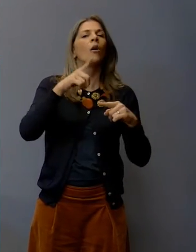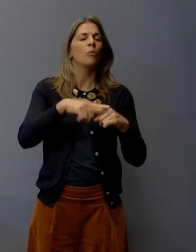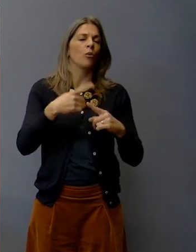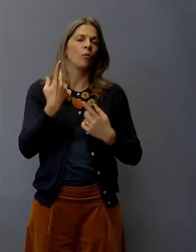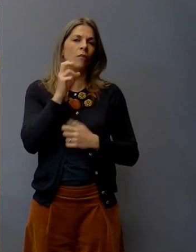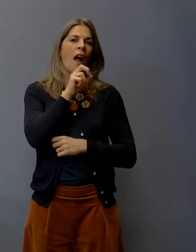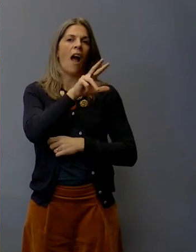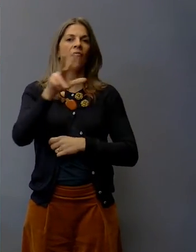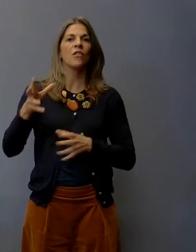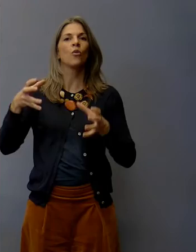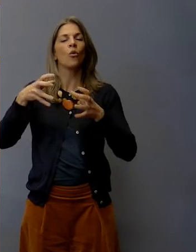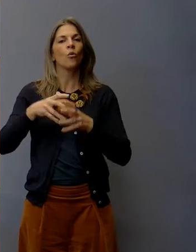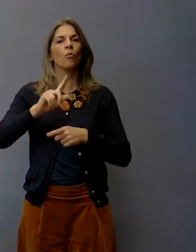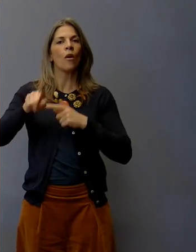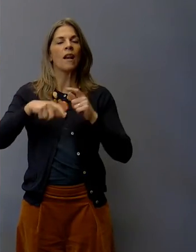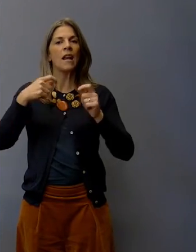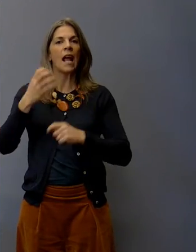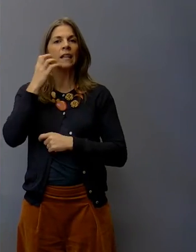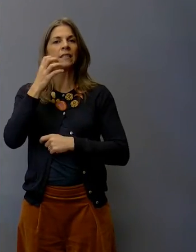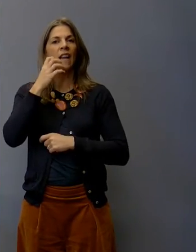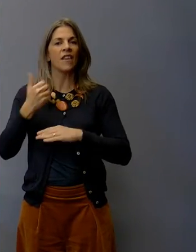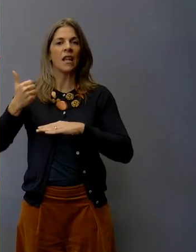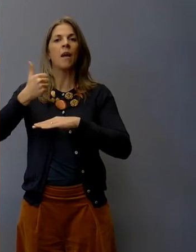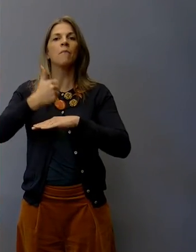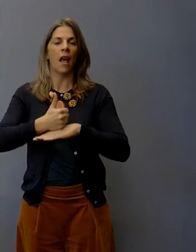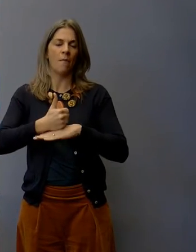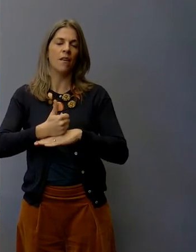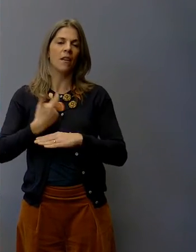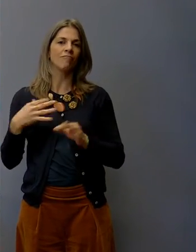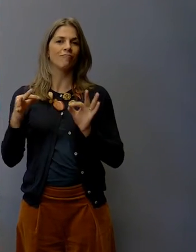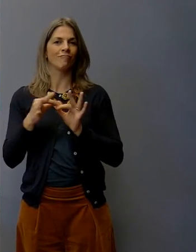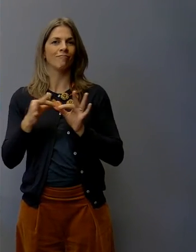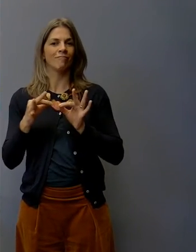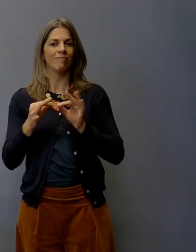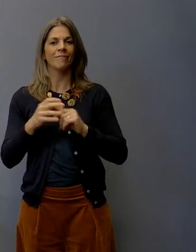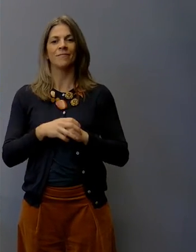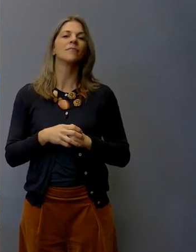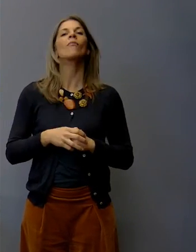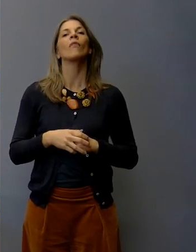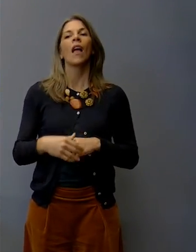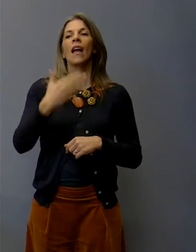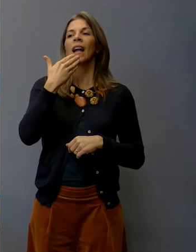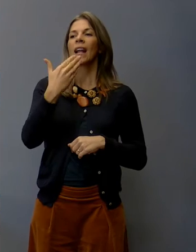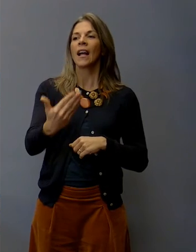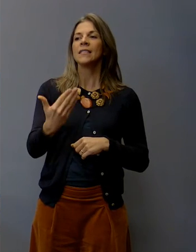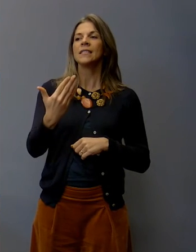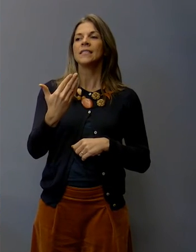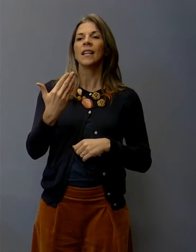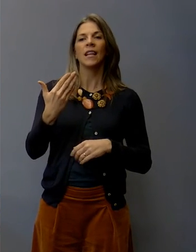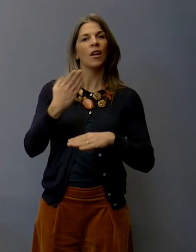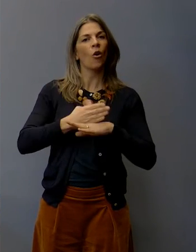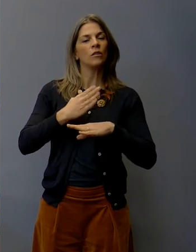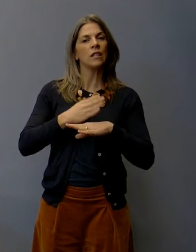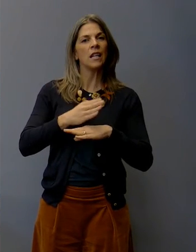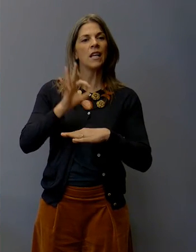del gruppo lega salvini premier grazie grazie consigliera fontana non vedo ulteriori